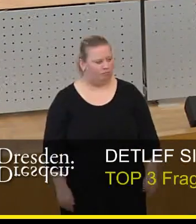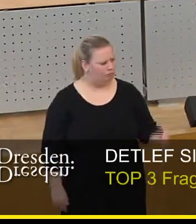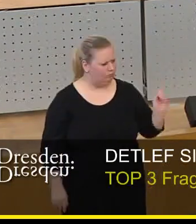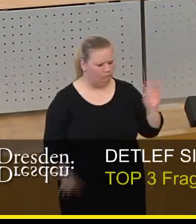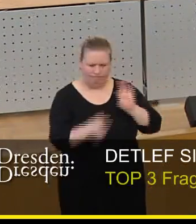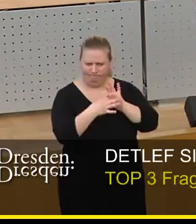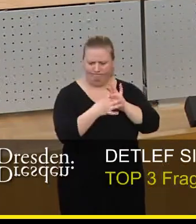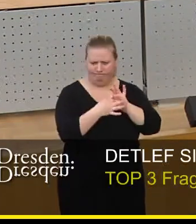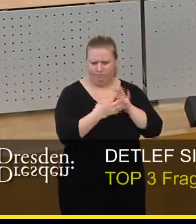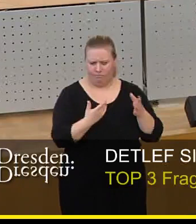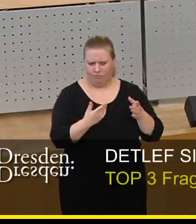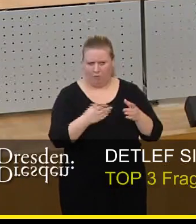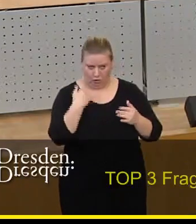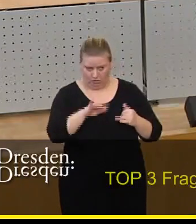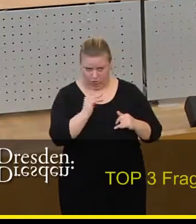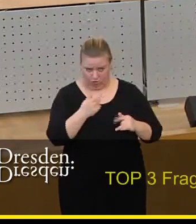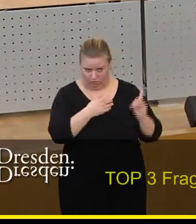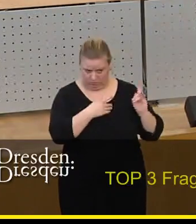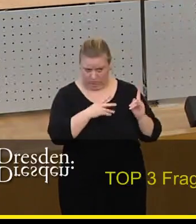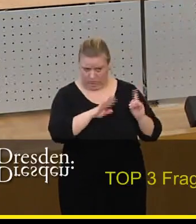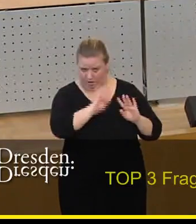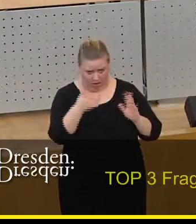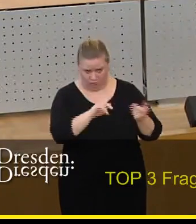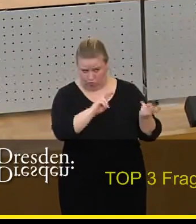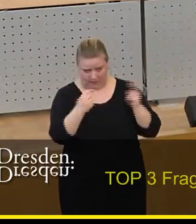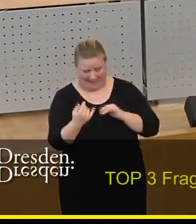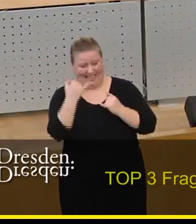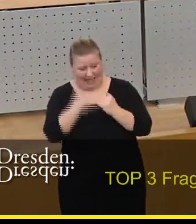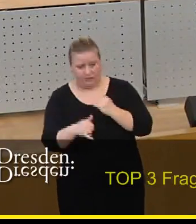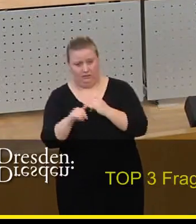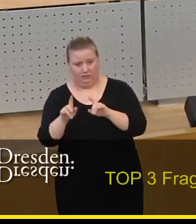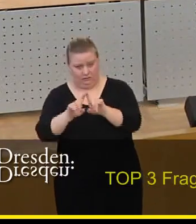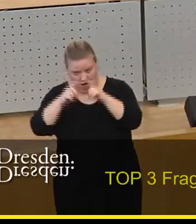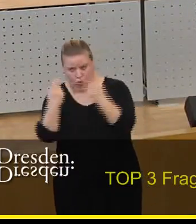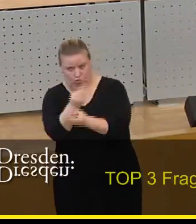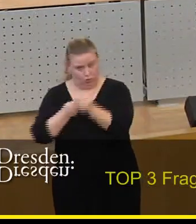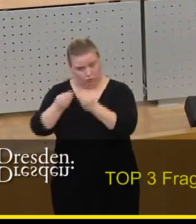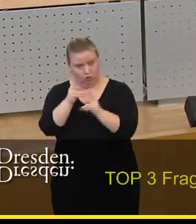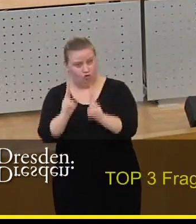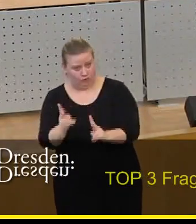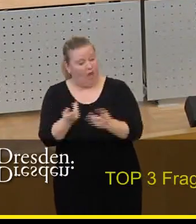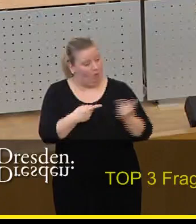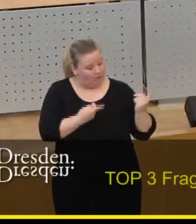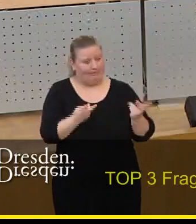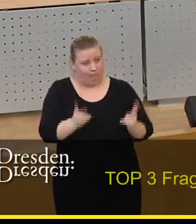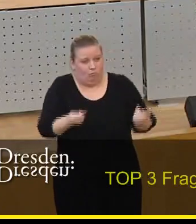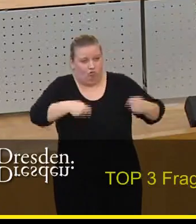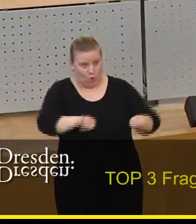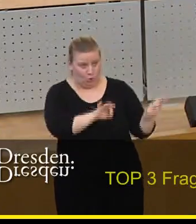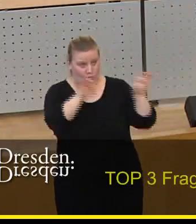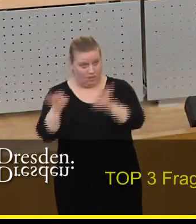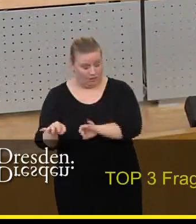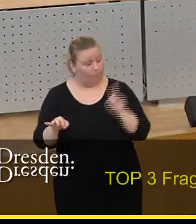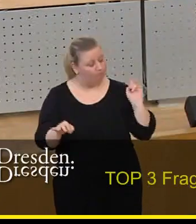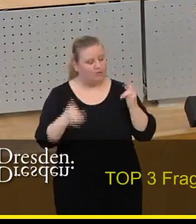Aber ganz kurz nur das, also Sie haben das jetzt umgesetzt mit dem, was Sie gesagt haben, alles andere machen wir dann im Ausschuss. Also Sie haben den Beschluss umgesetzt. Diese